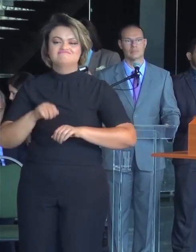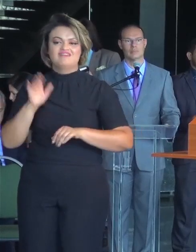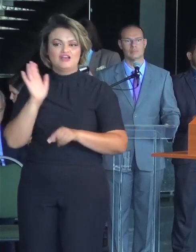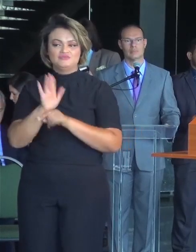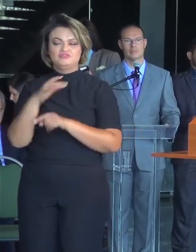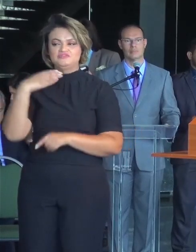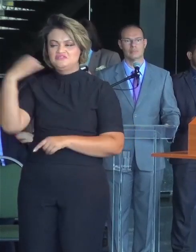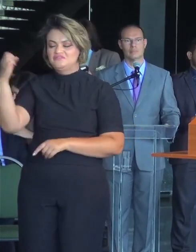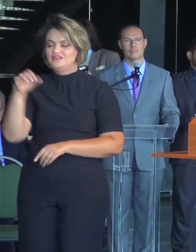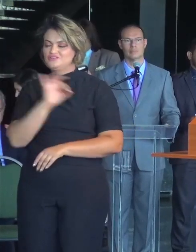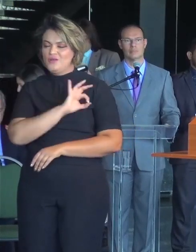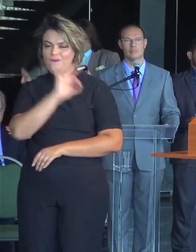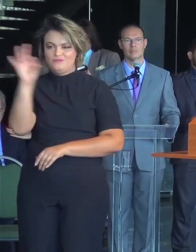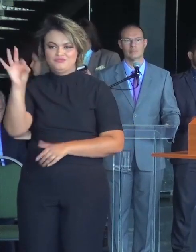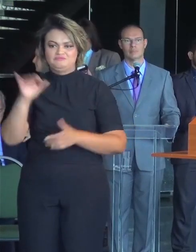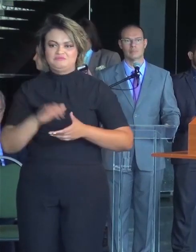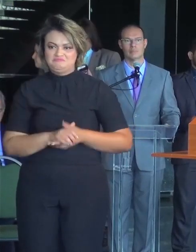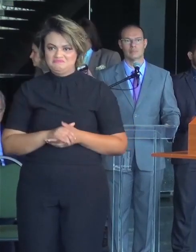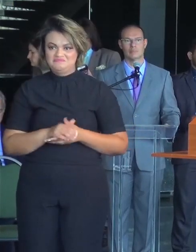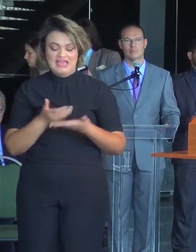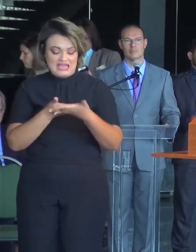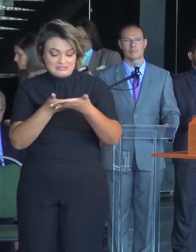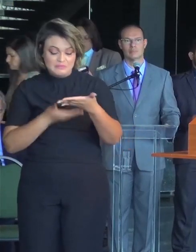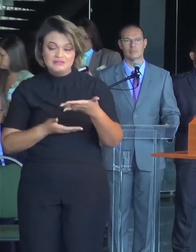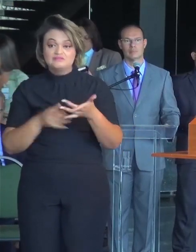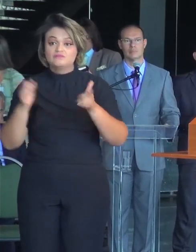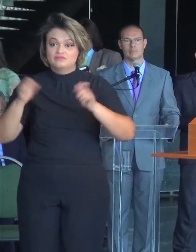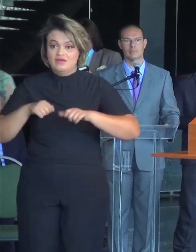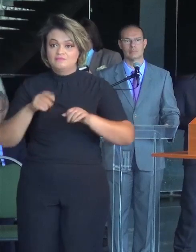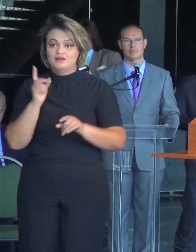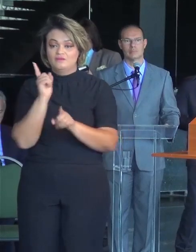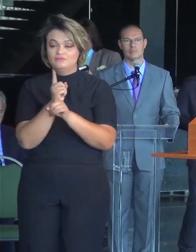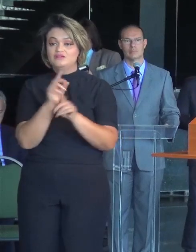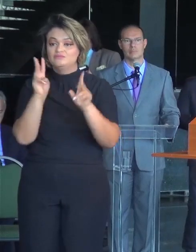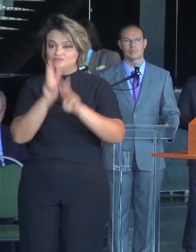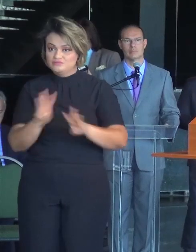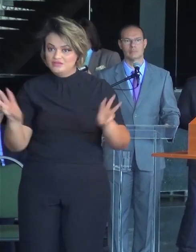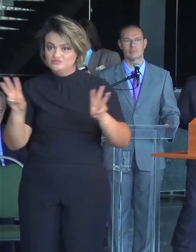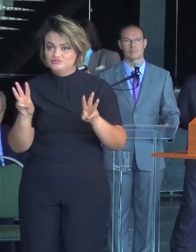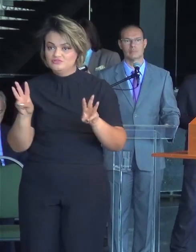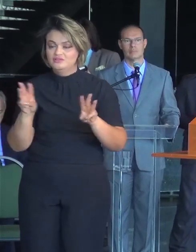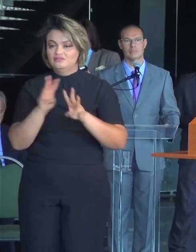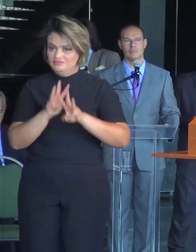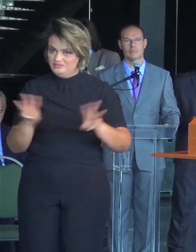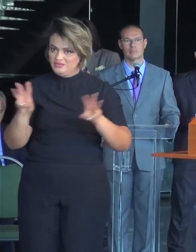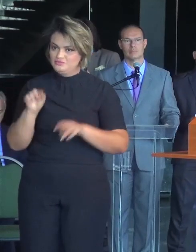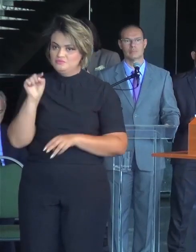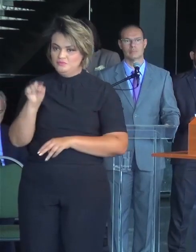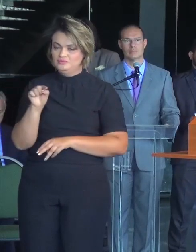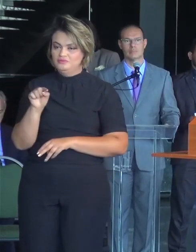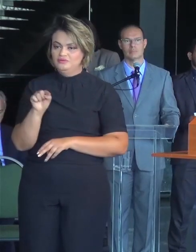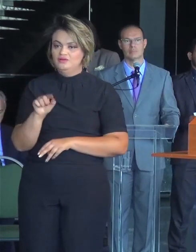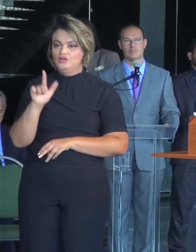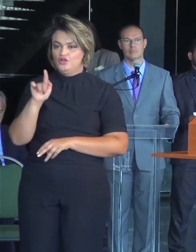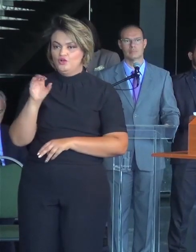uma viagem inesquecível. A publicação já está disponível no nosso site em